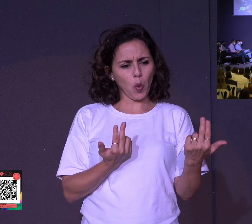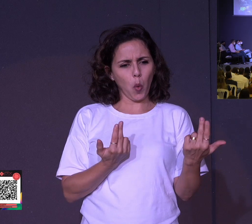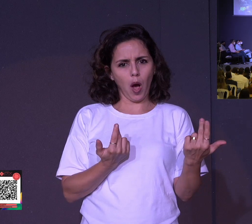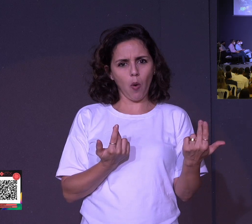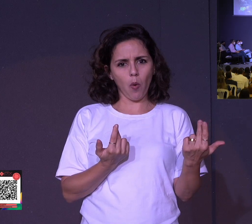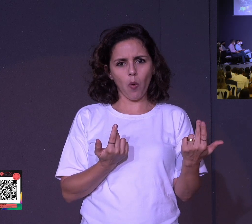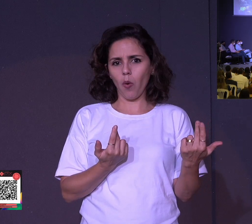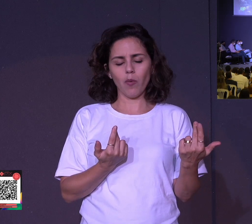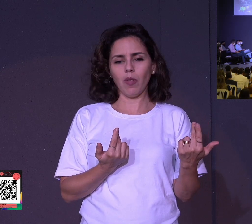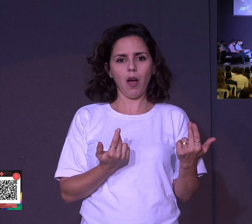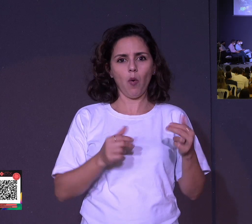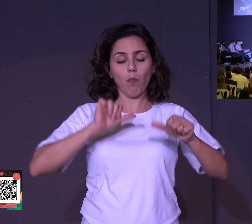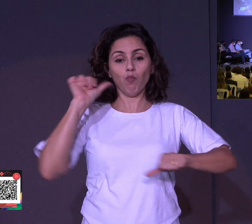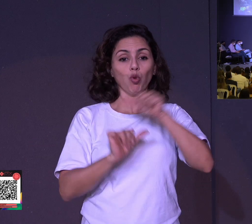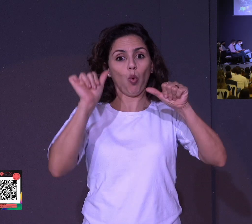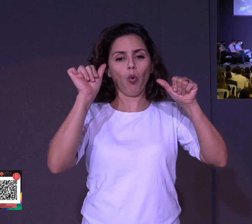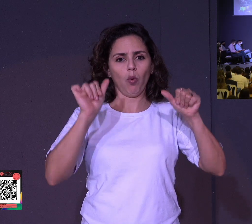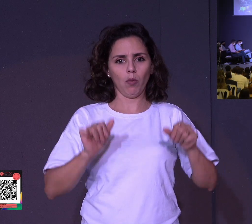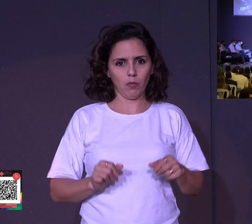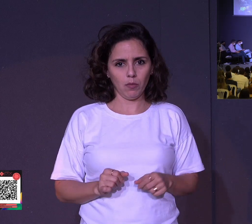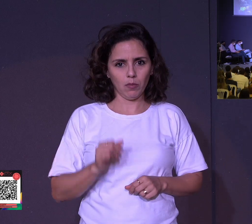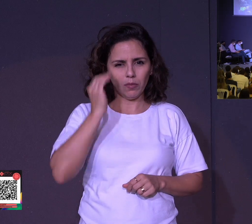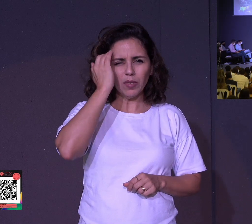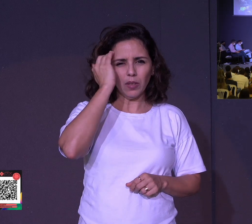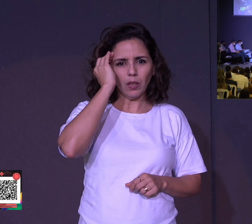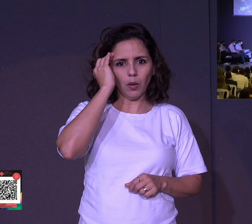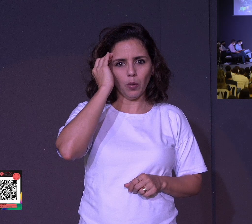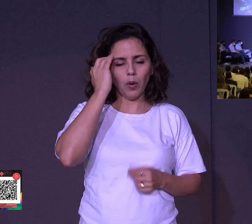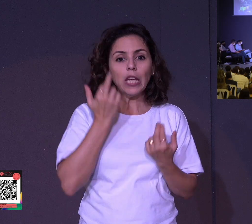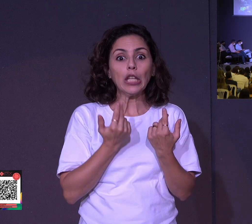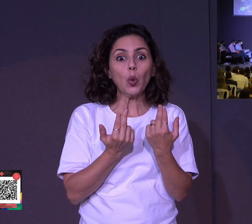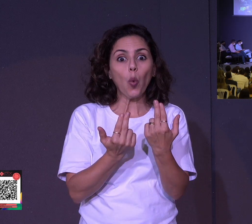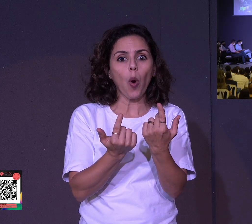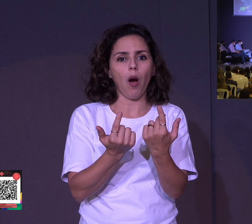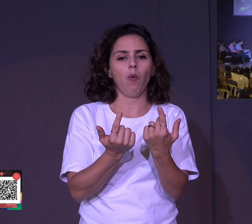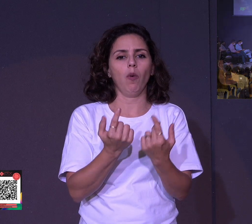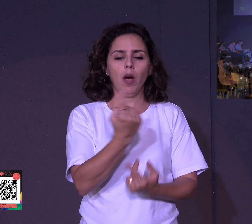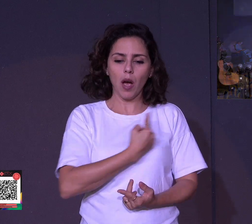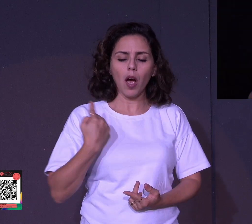É uma mudança que se evidencia porque ela acontece primeiro de dentro para fora.